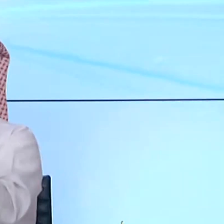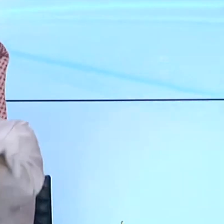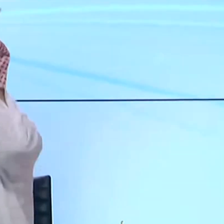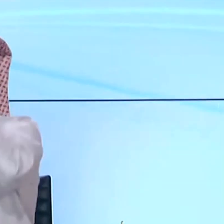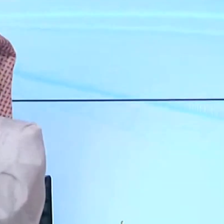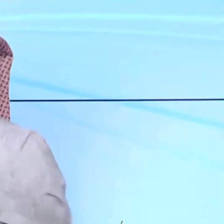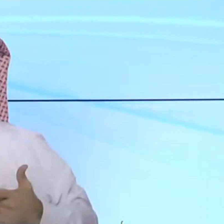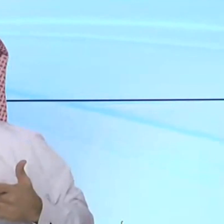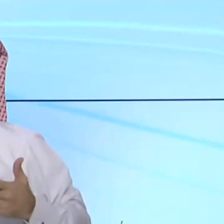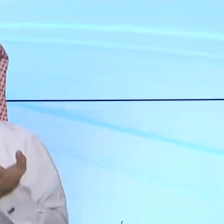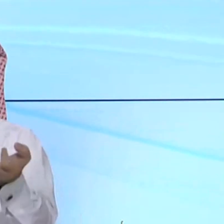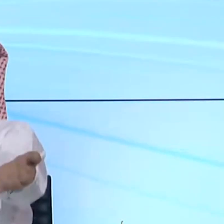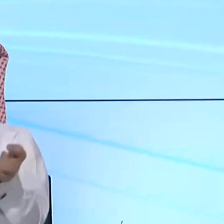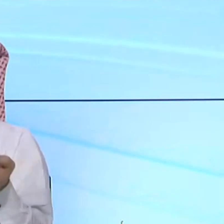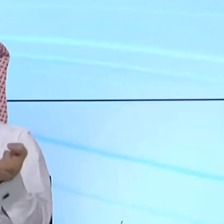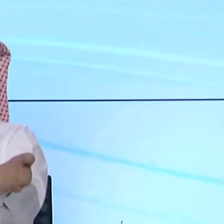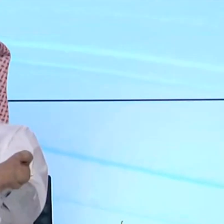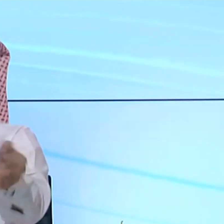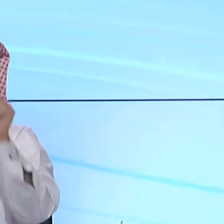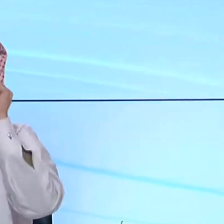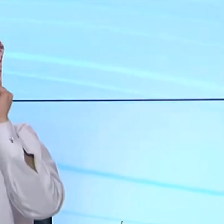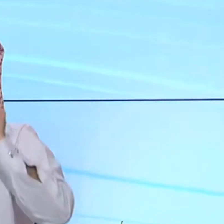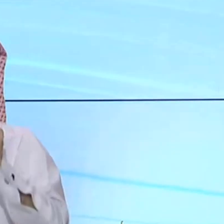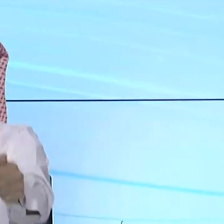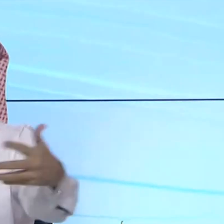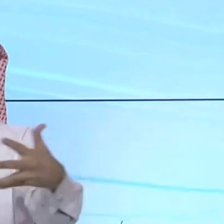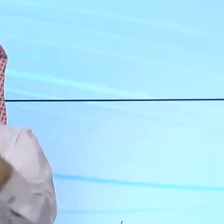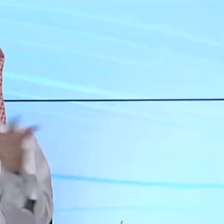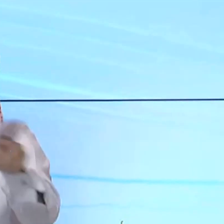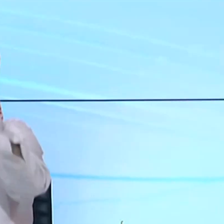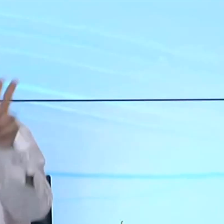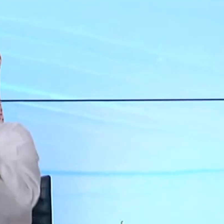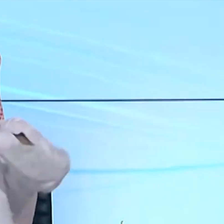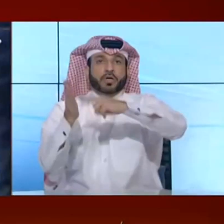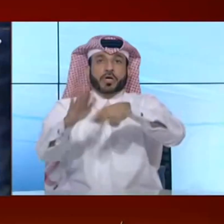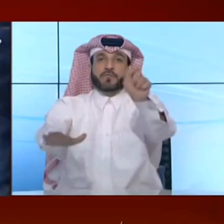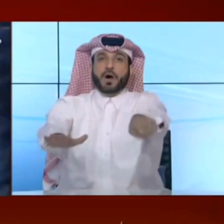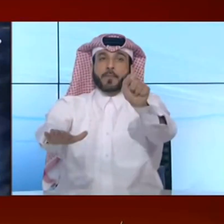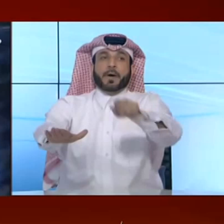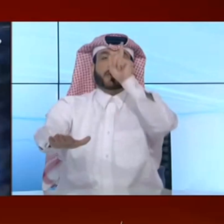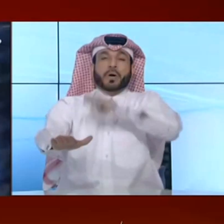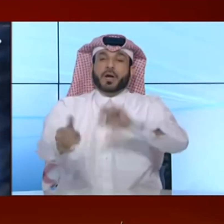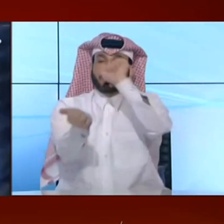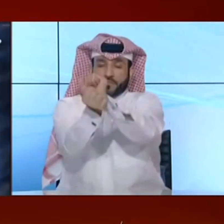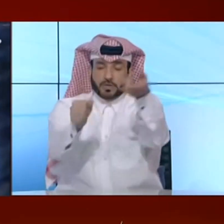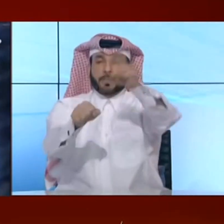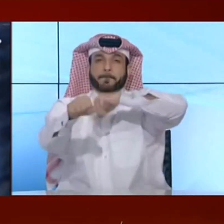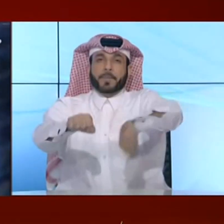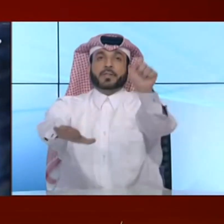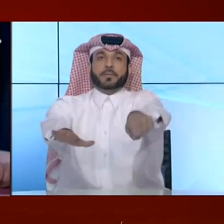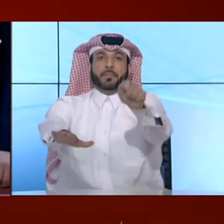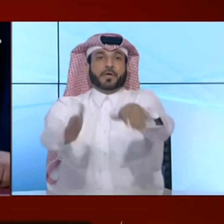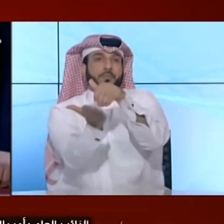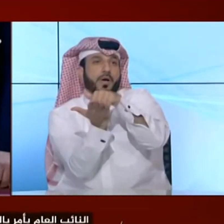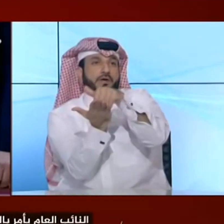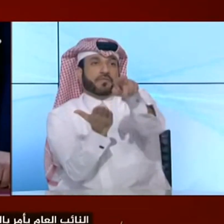امر النائب العام المستشار هشام بركات بالبدء في اتخاذ اجراءات الطعن على الحكم بتبرئه الرئيس المخلوق حسني مبارك